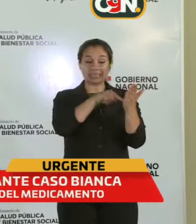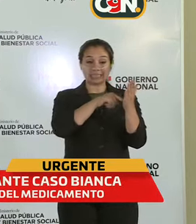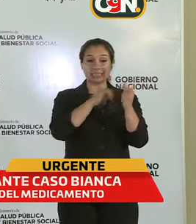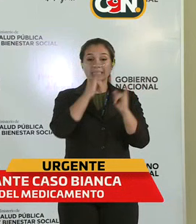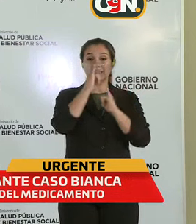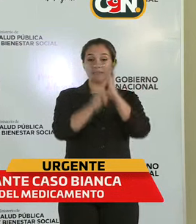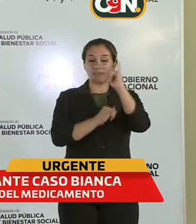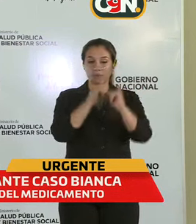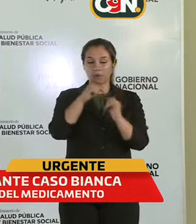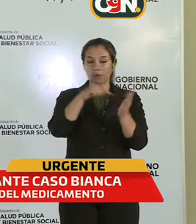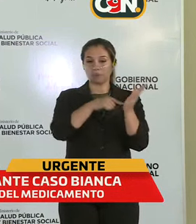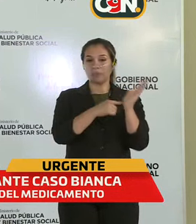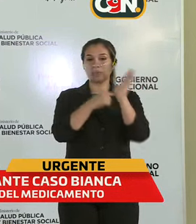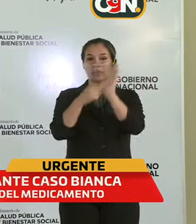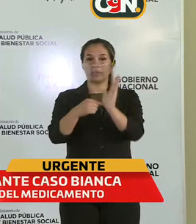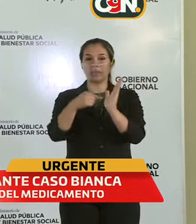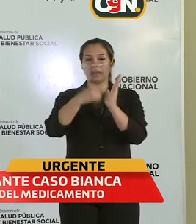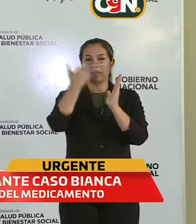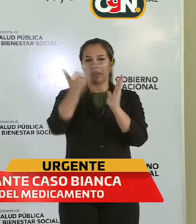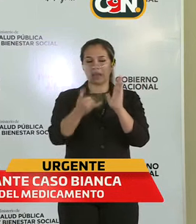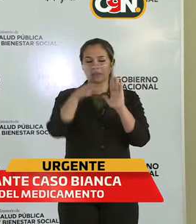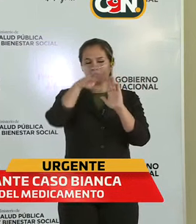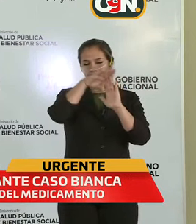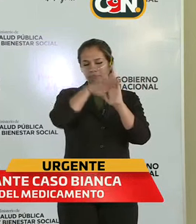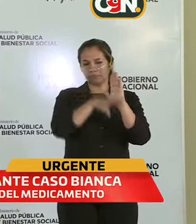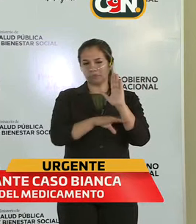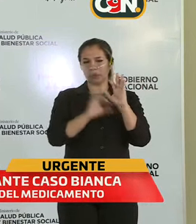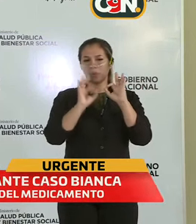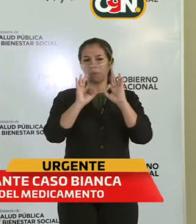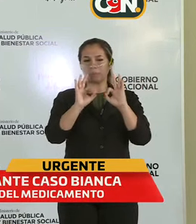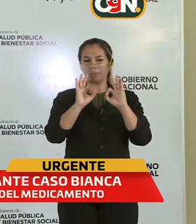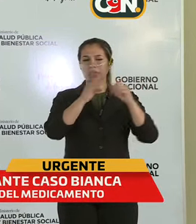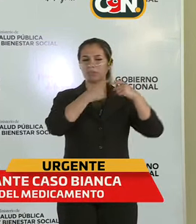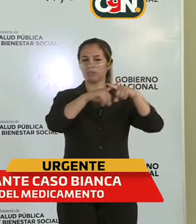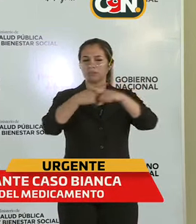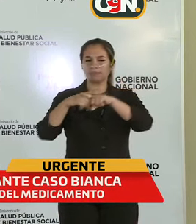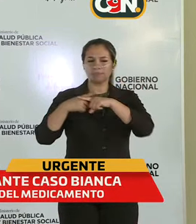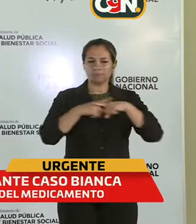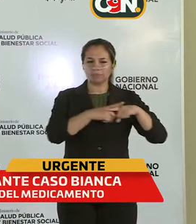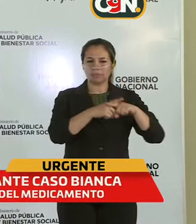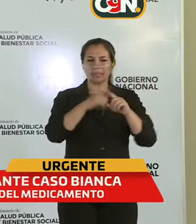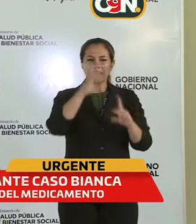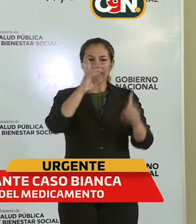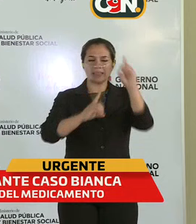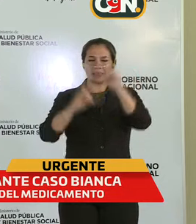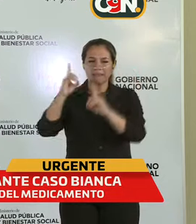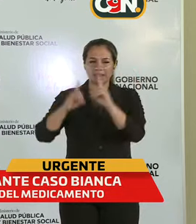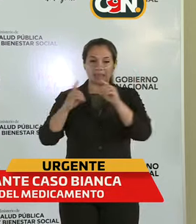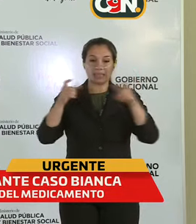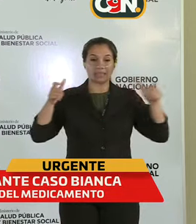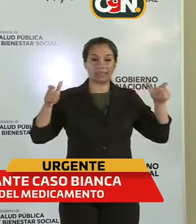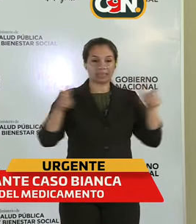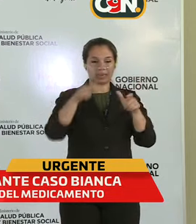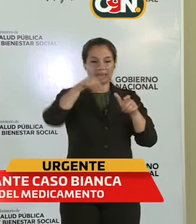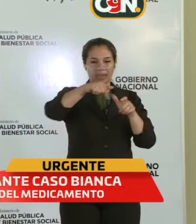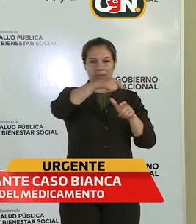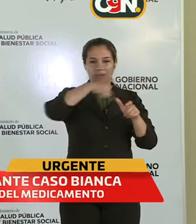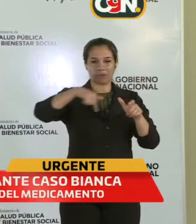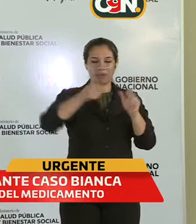informe se han puesto todas las discusiones y el debate de